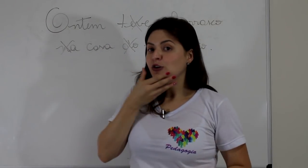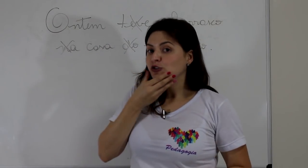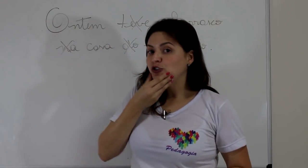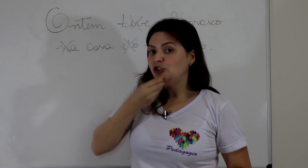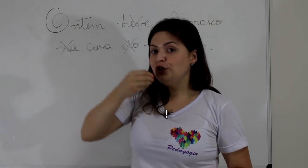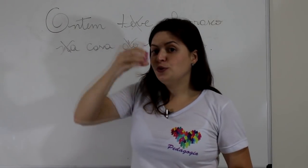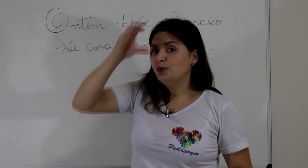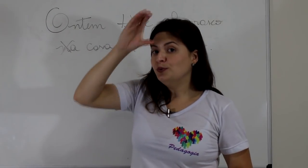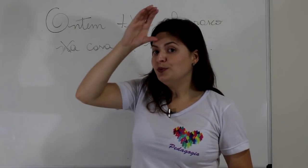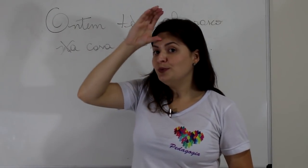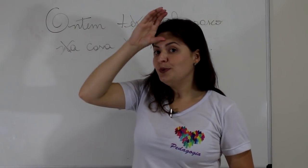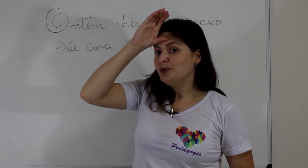tio